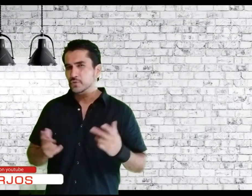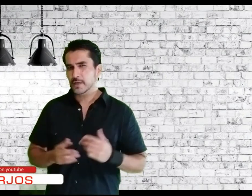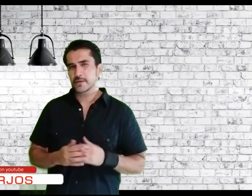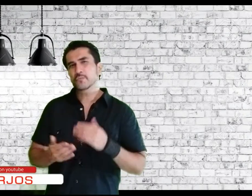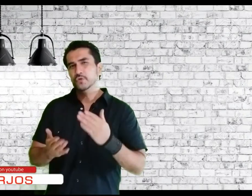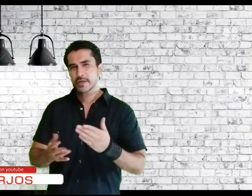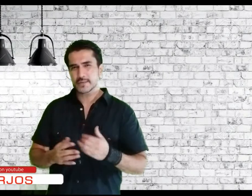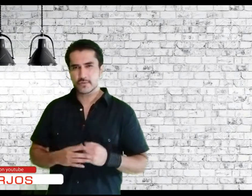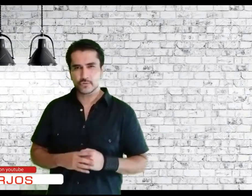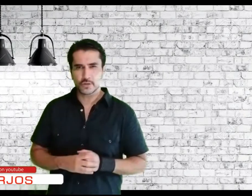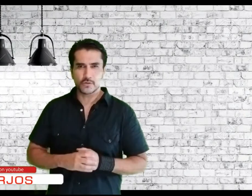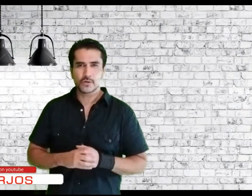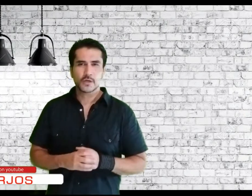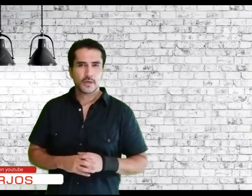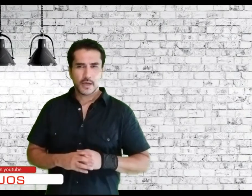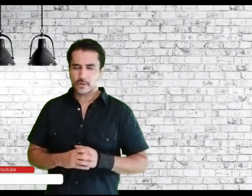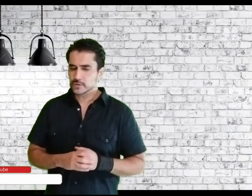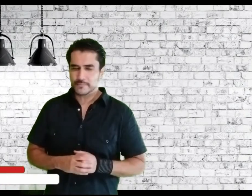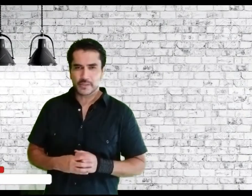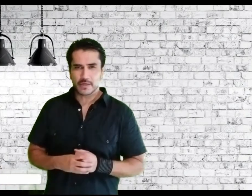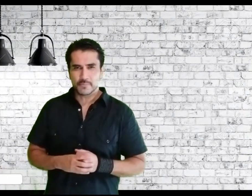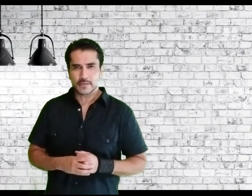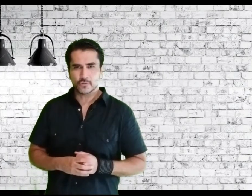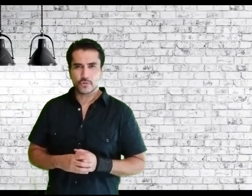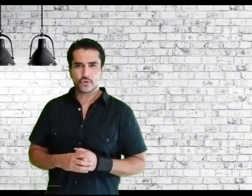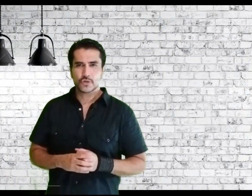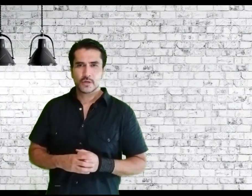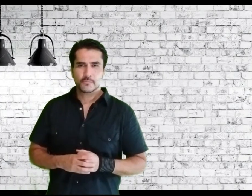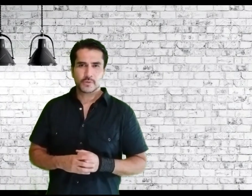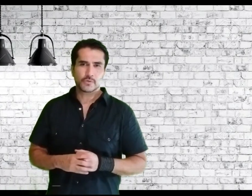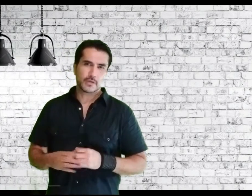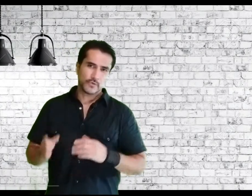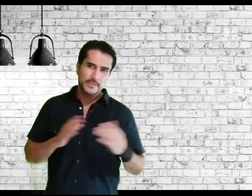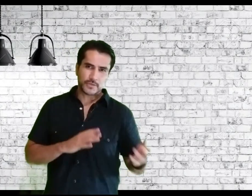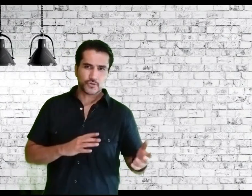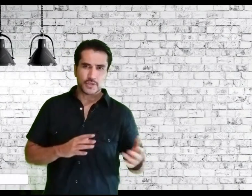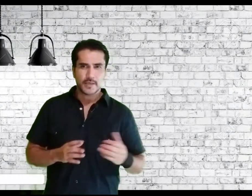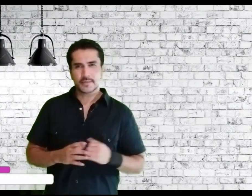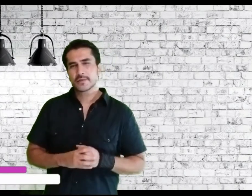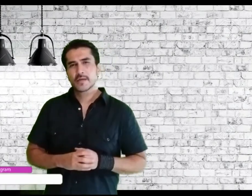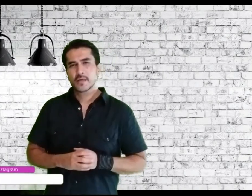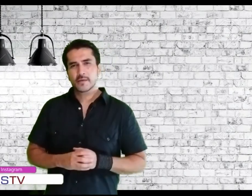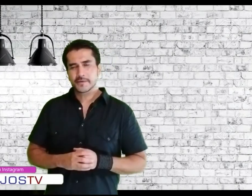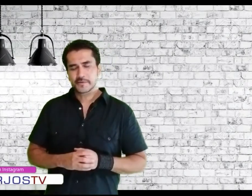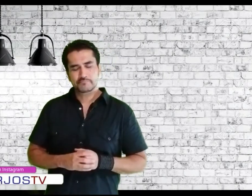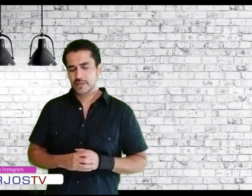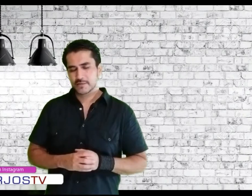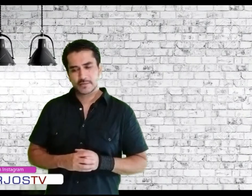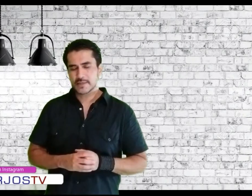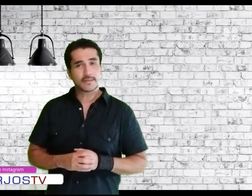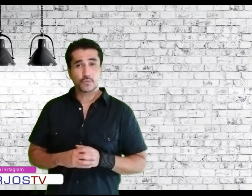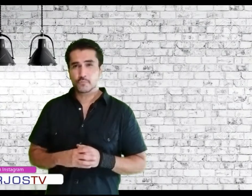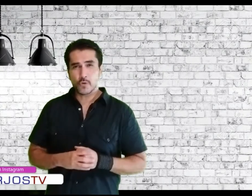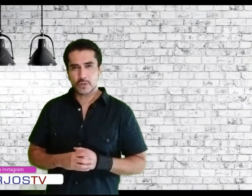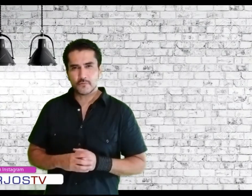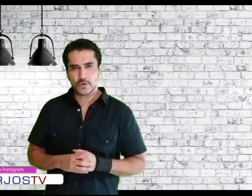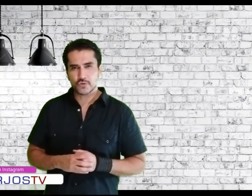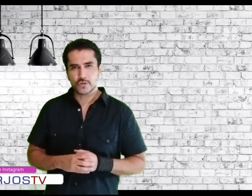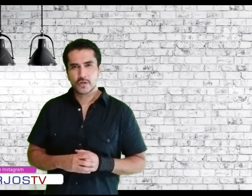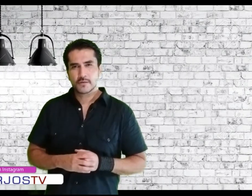oportunidad de comunicarse contigo, algo tan vital para todos, pero que en nuestras sociedades se hace muy poco esfuerzo